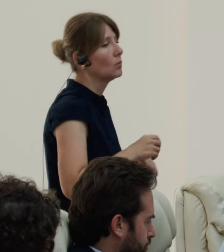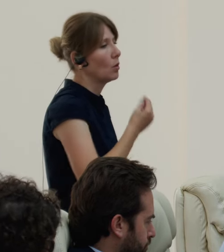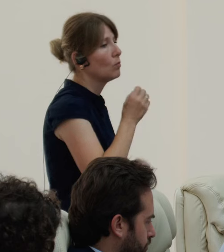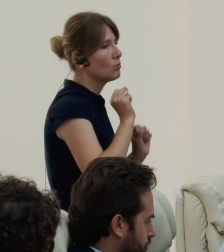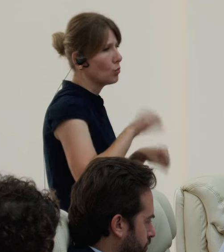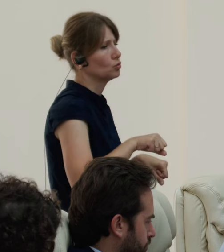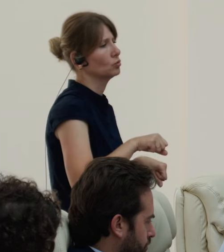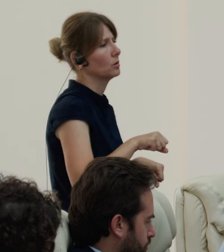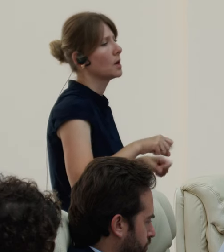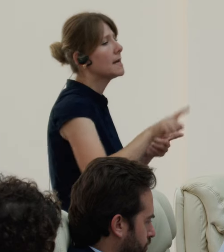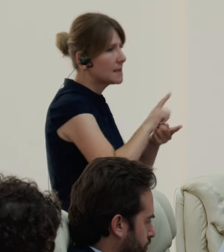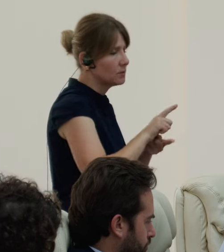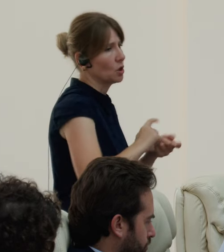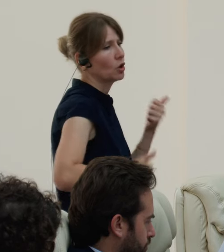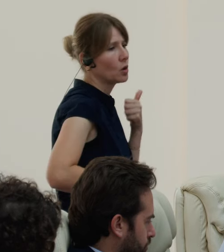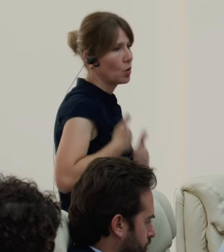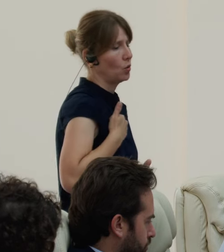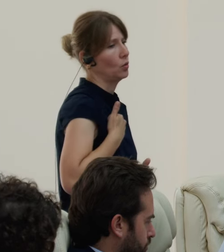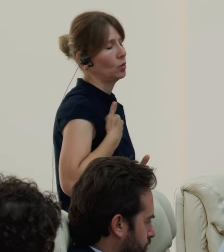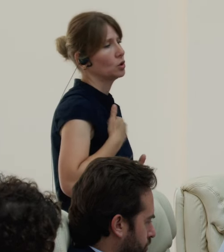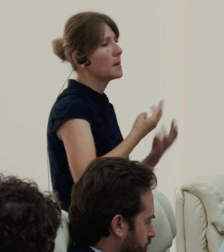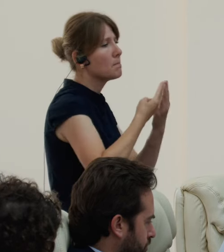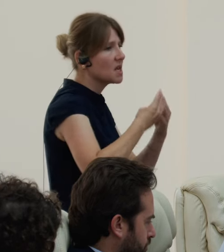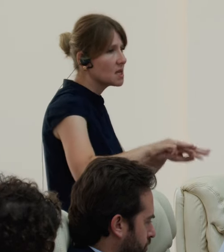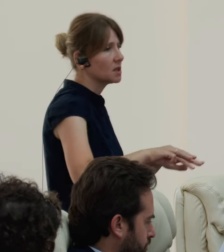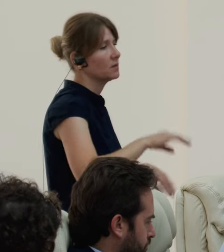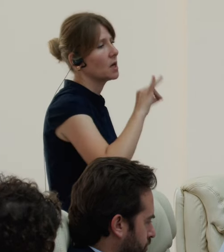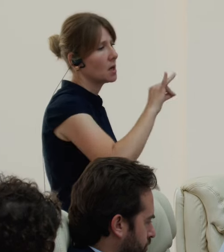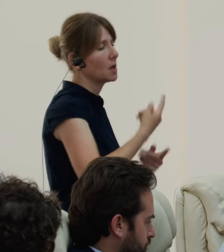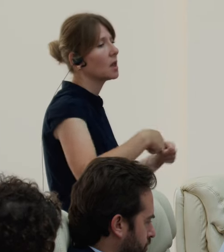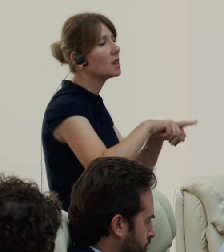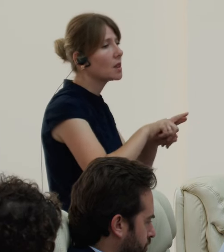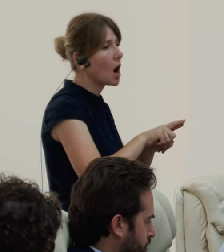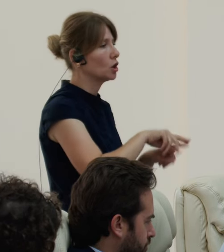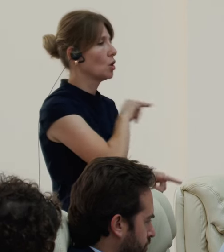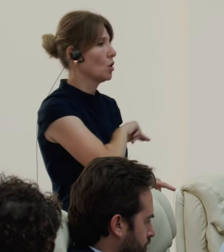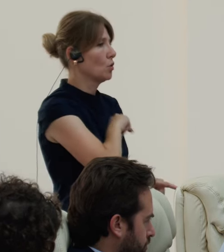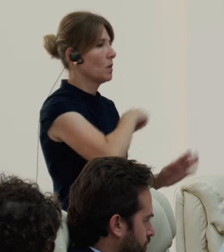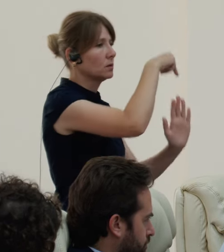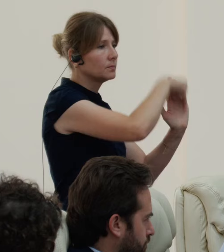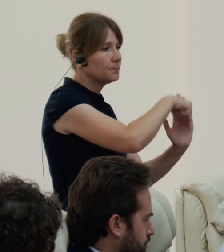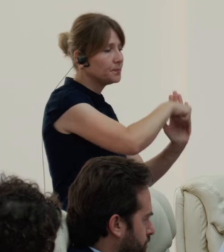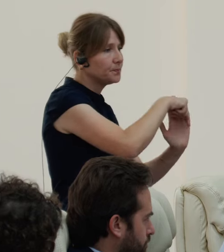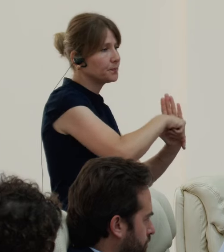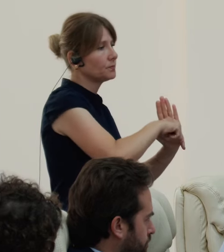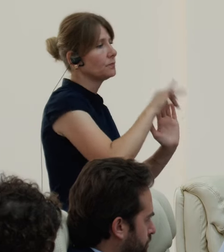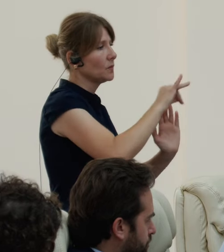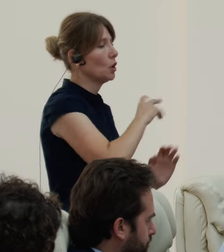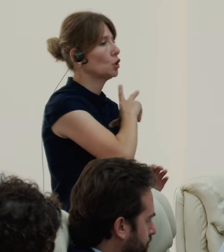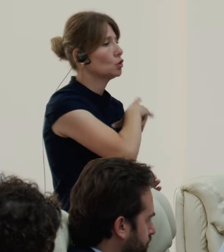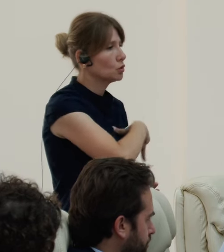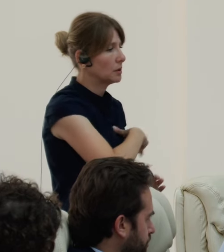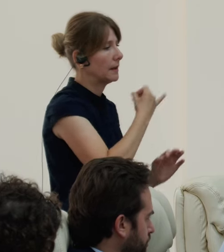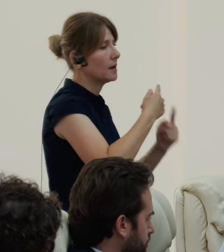foarte mândră să fie alături de minister și să lucreze împreună cu ministerul și împreună cu